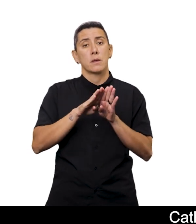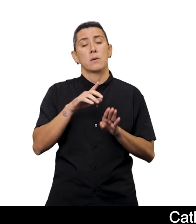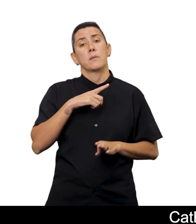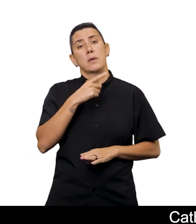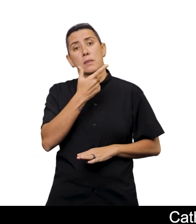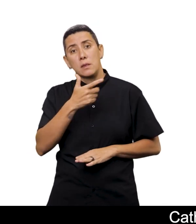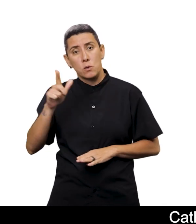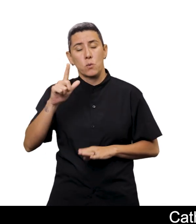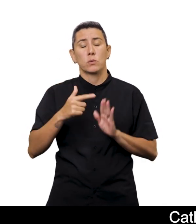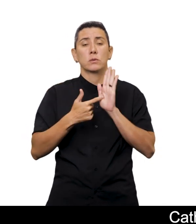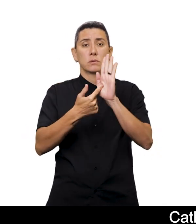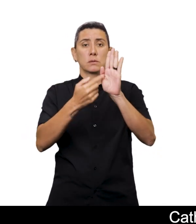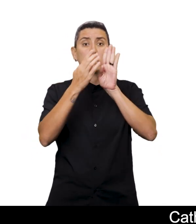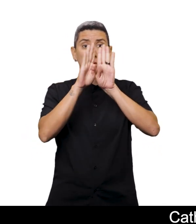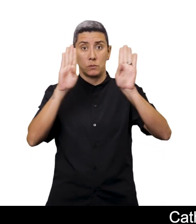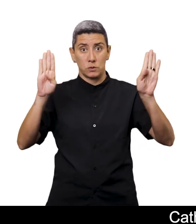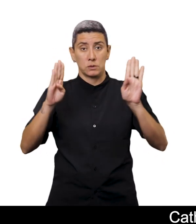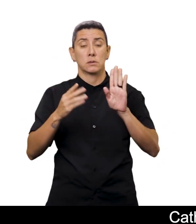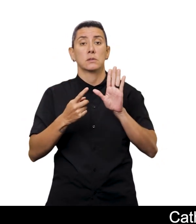1957 a